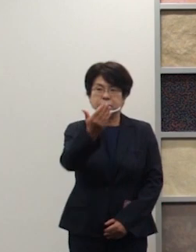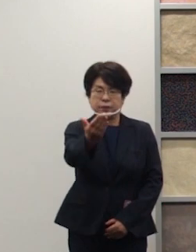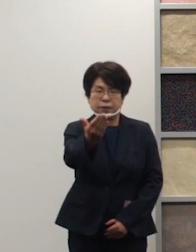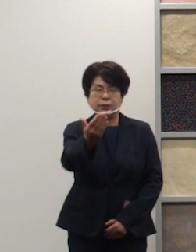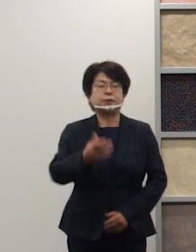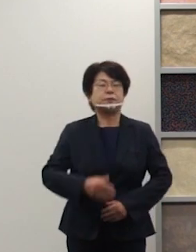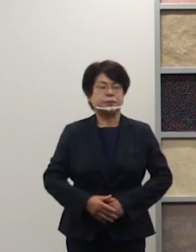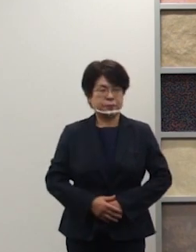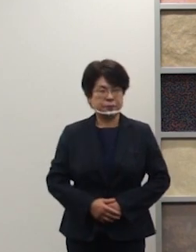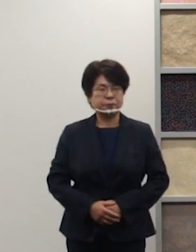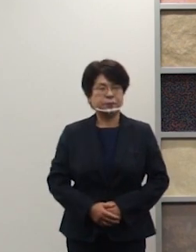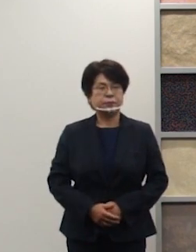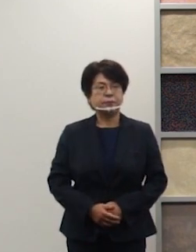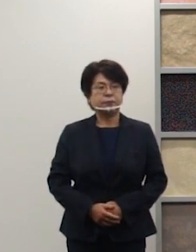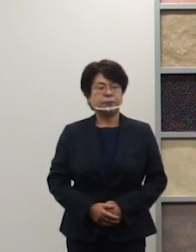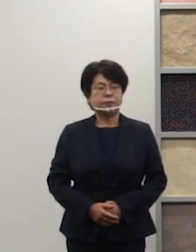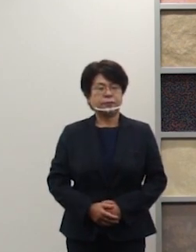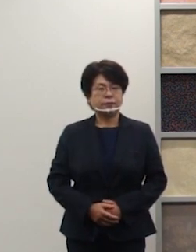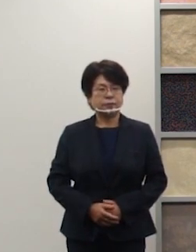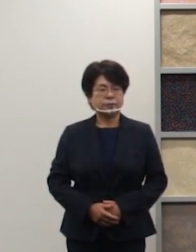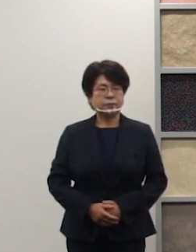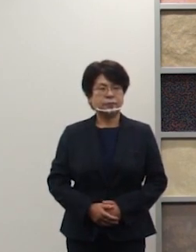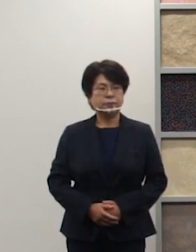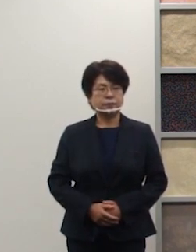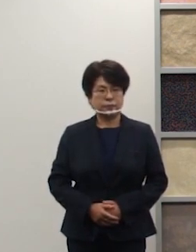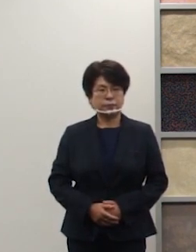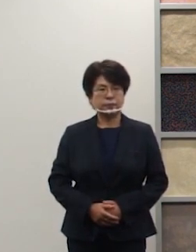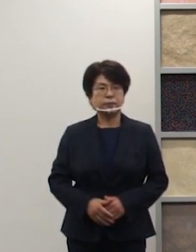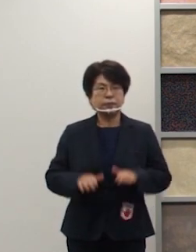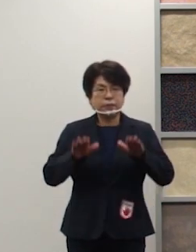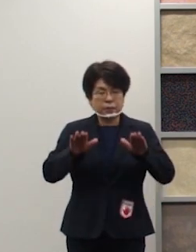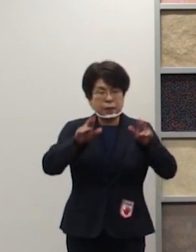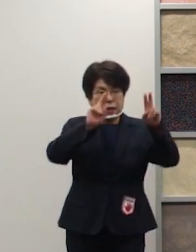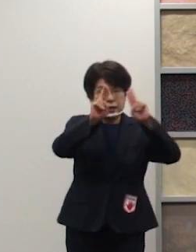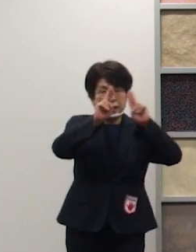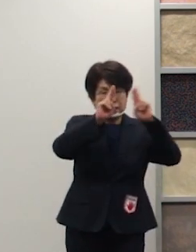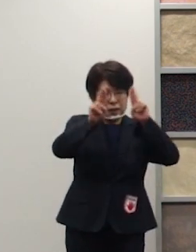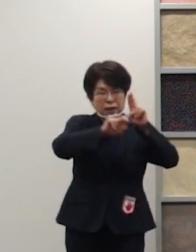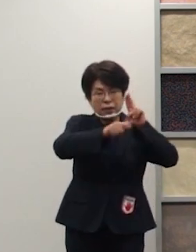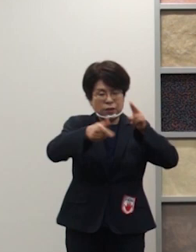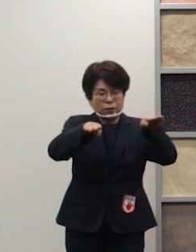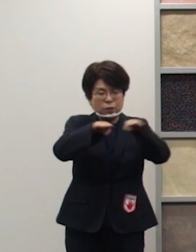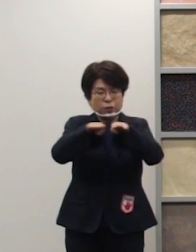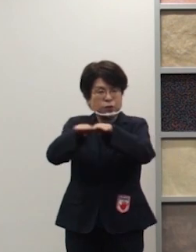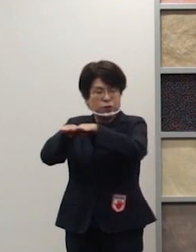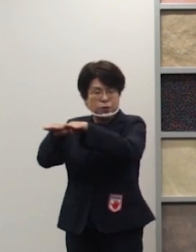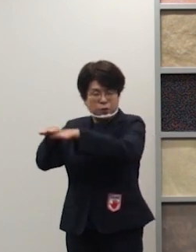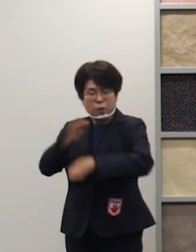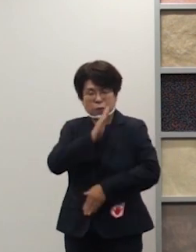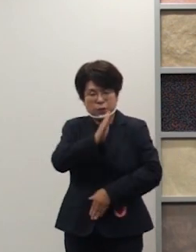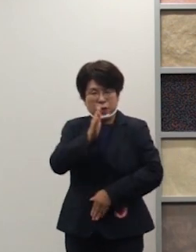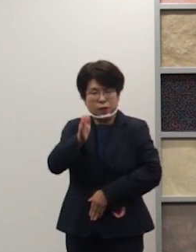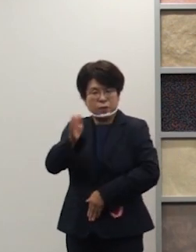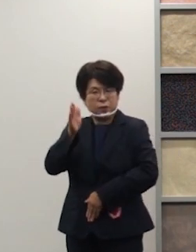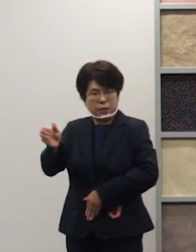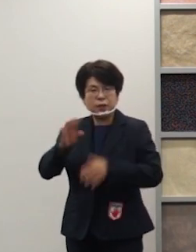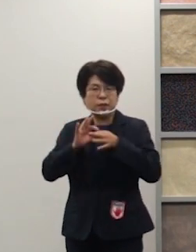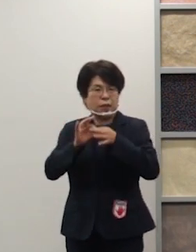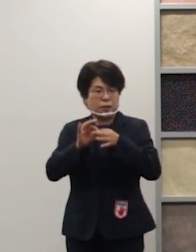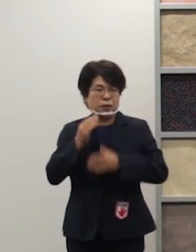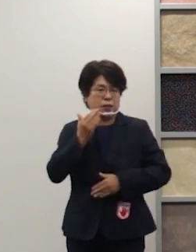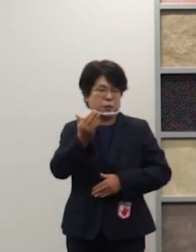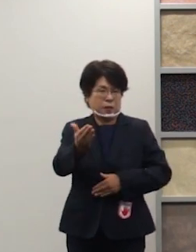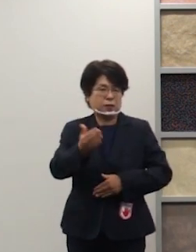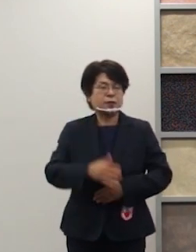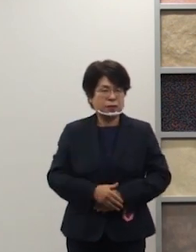朝日新聞吉澤でございます。はい、休業要請についてお伺いします。 はい、 当初ち